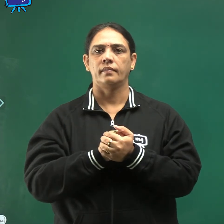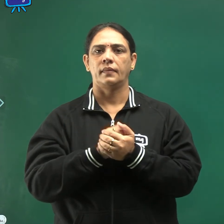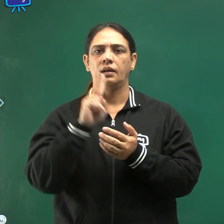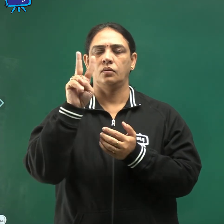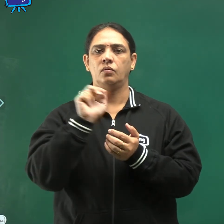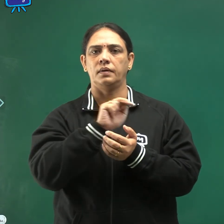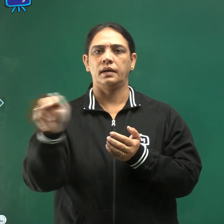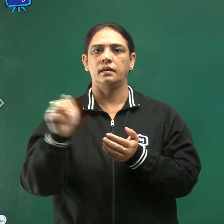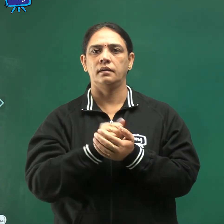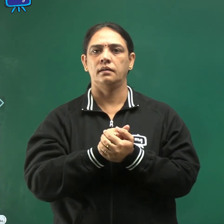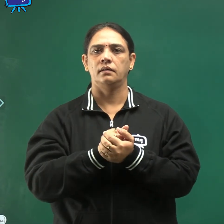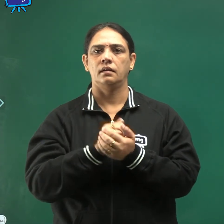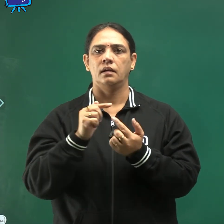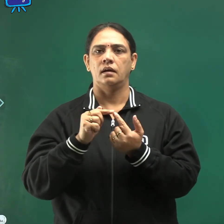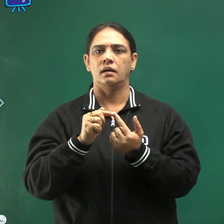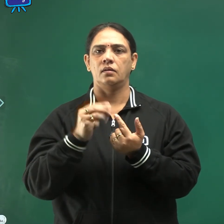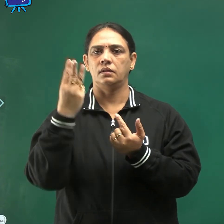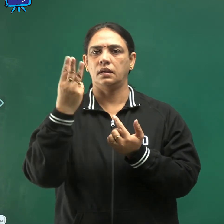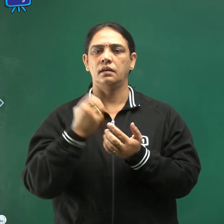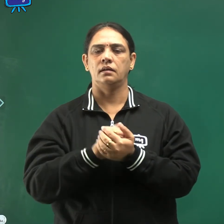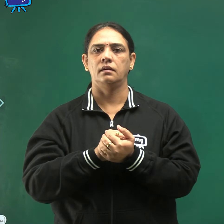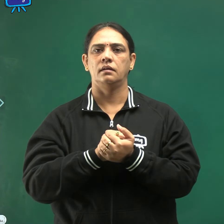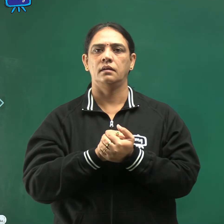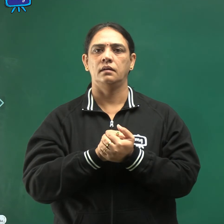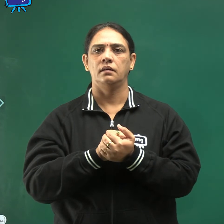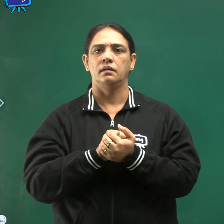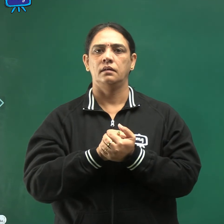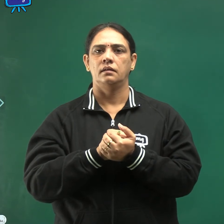2 बटे अंडर रूट 3